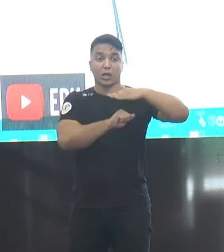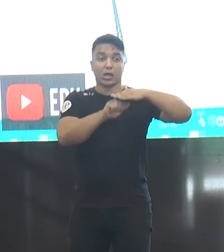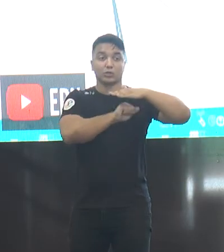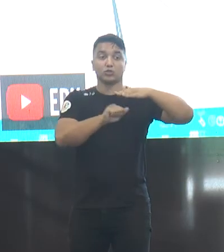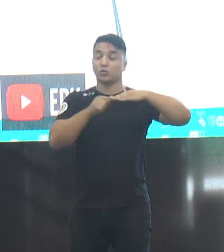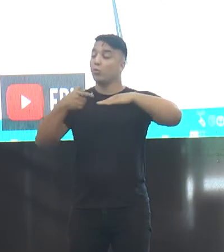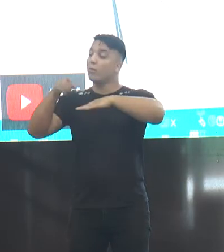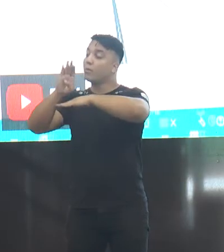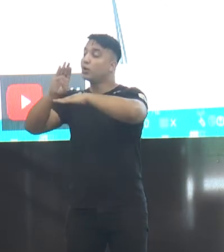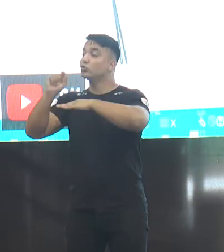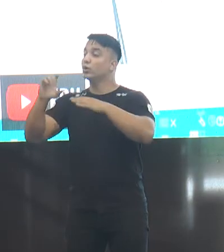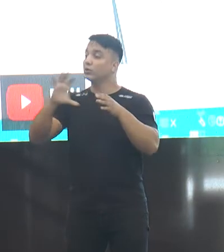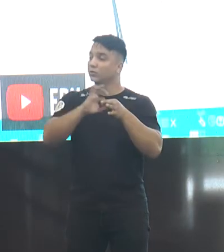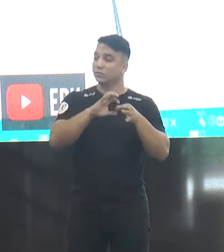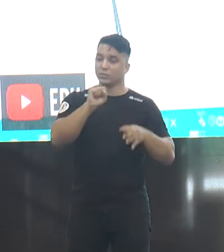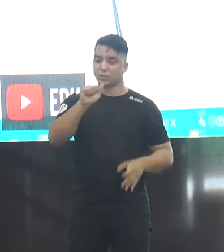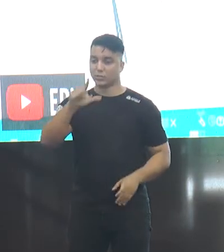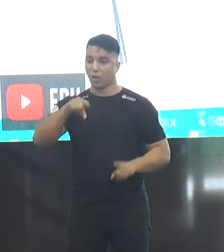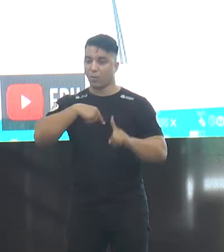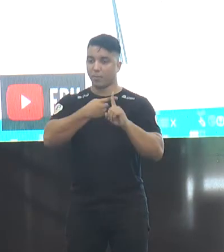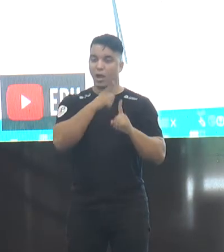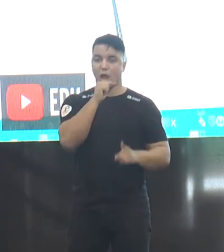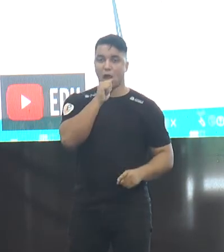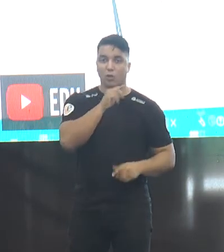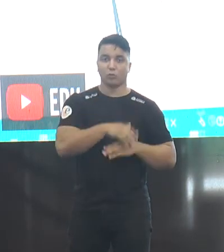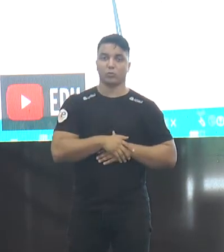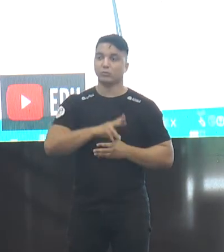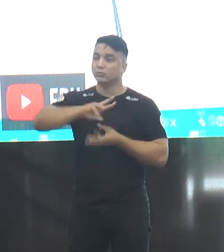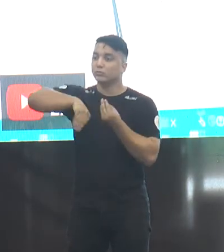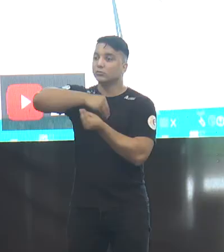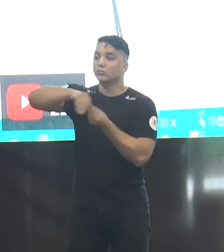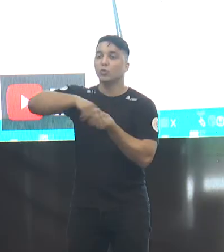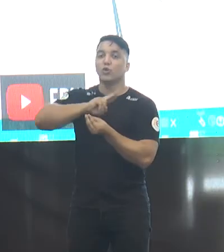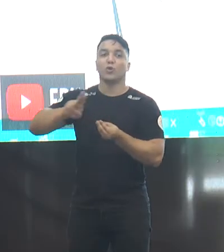base dá. Como é o nome dessa reação?